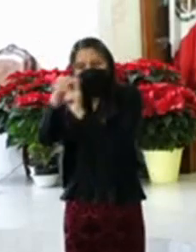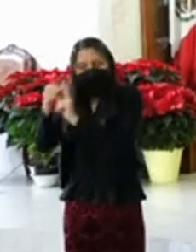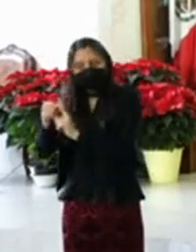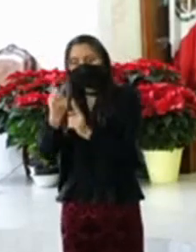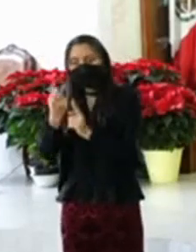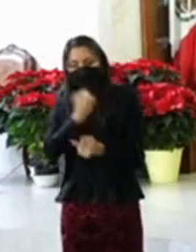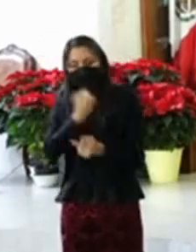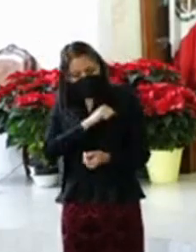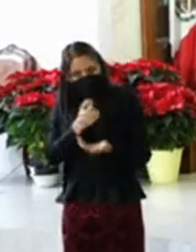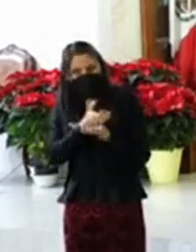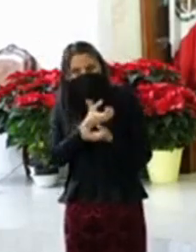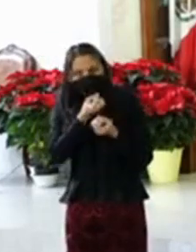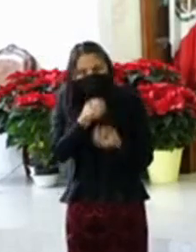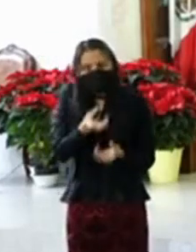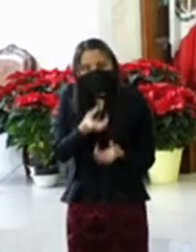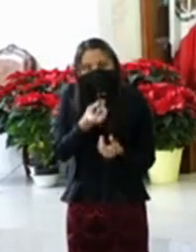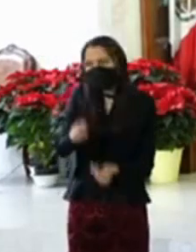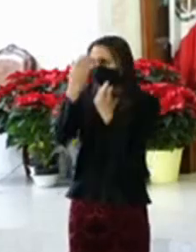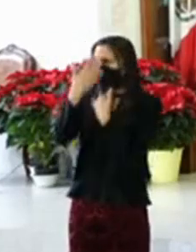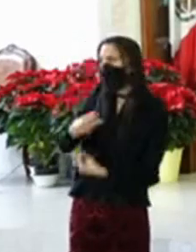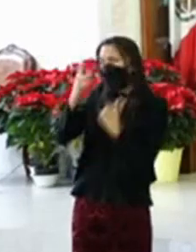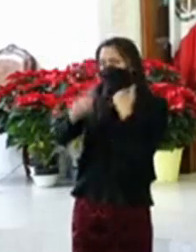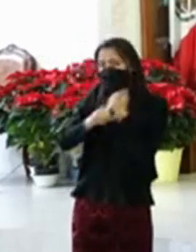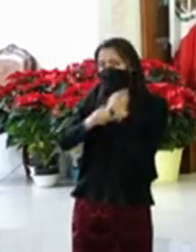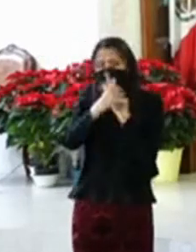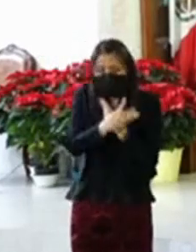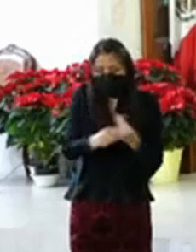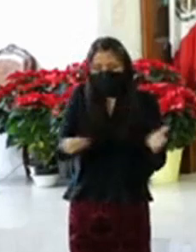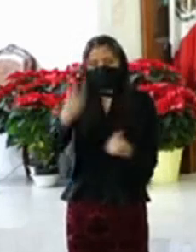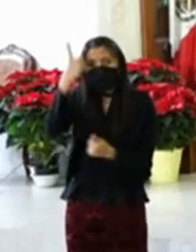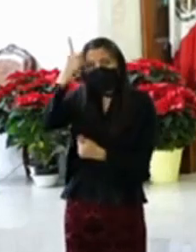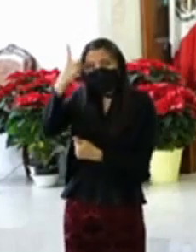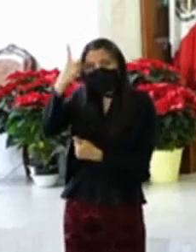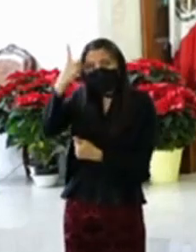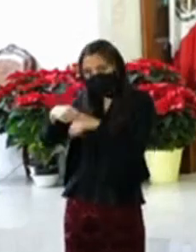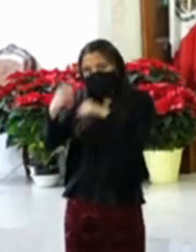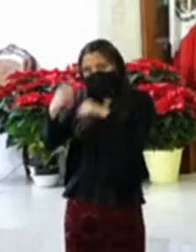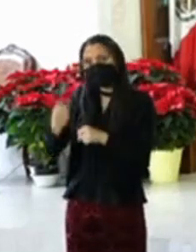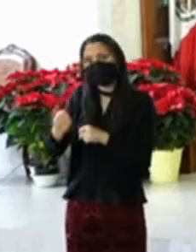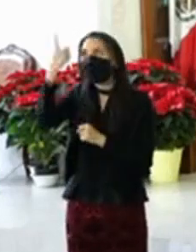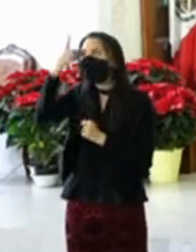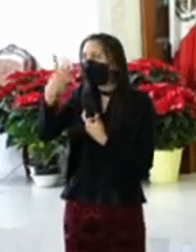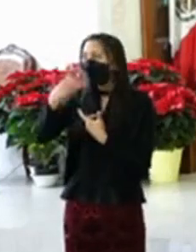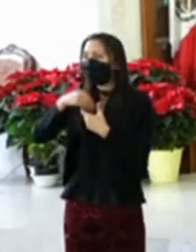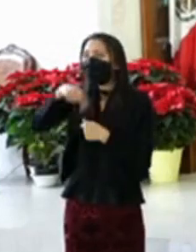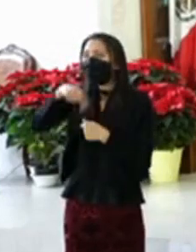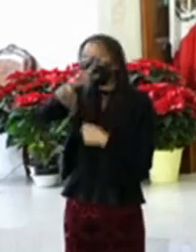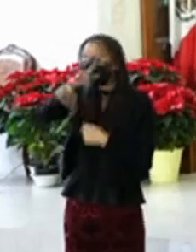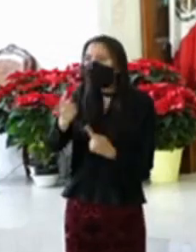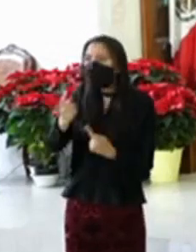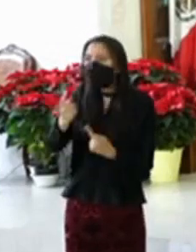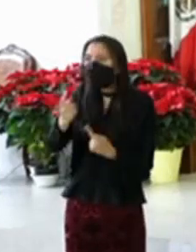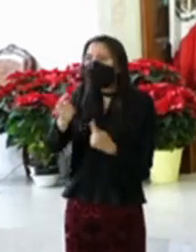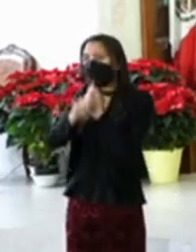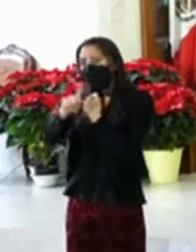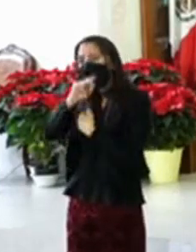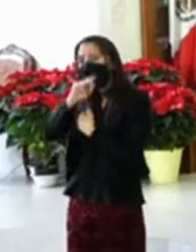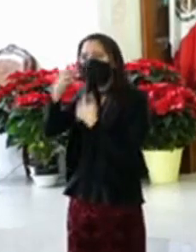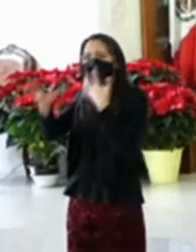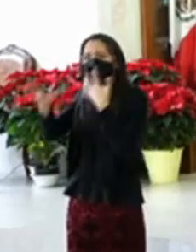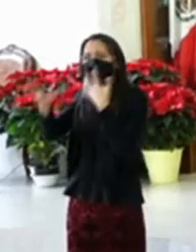sanidad. Y en Emmanuel también hay seguridad de que cualquier problema puede ser